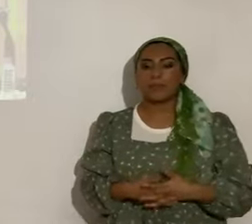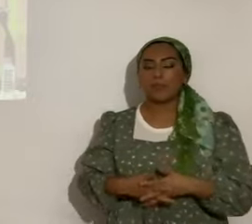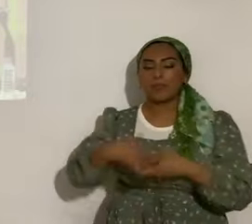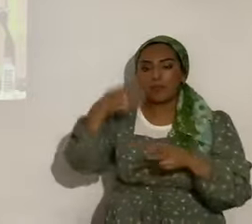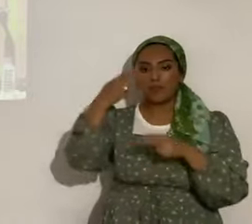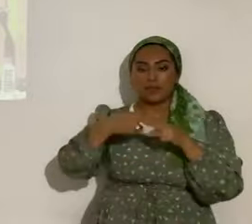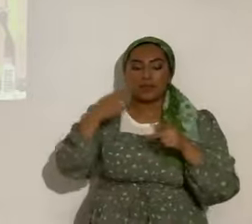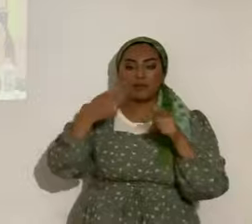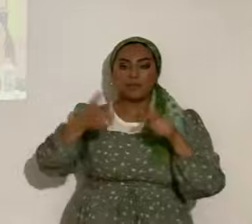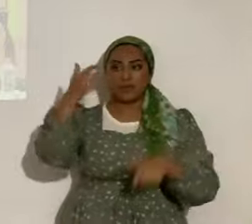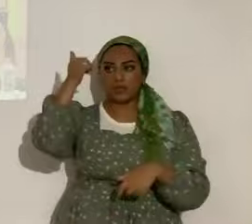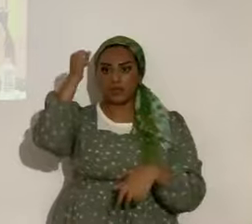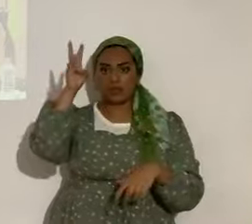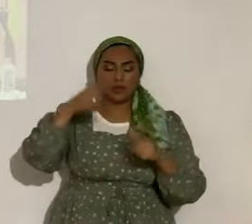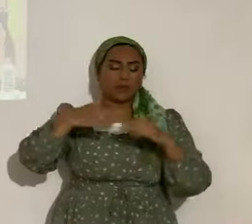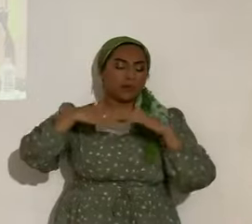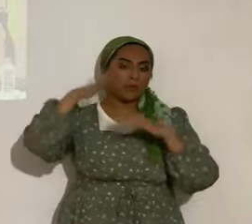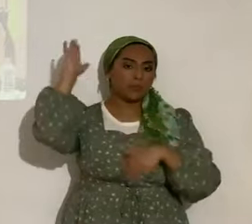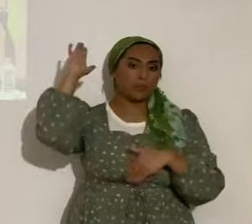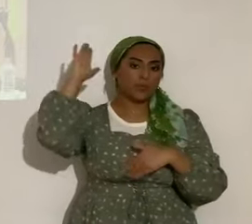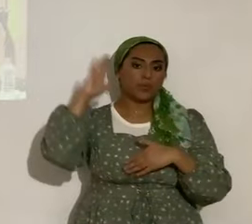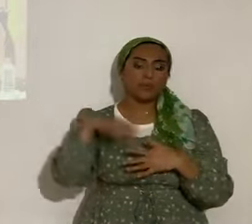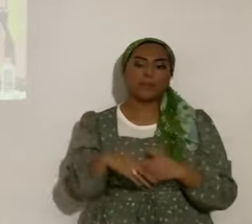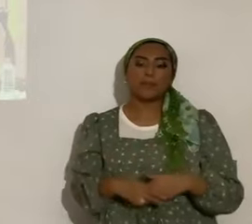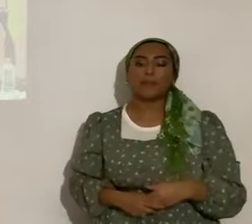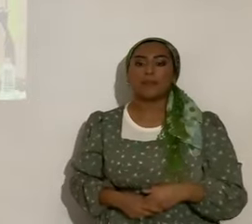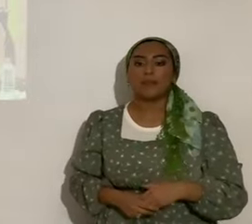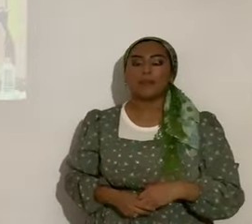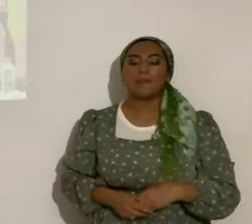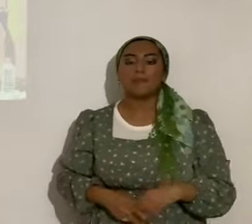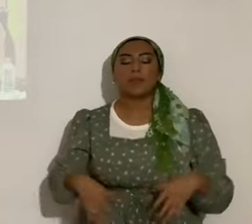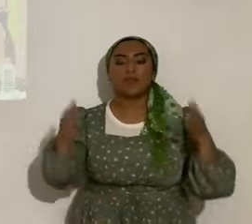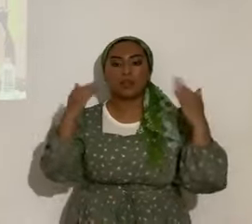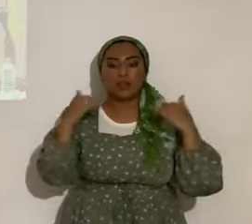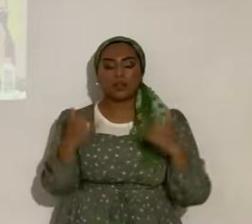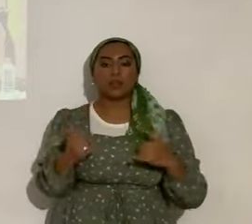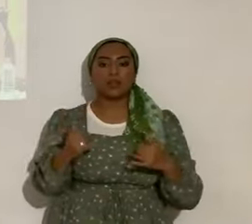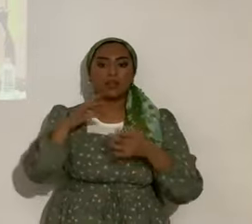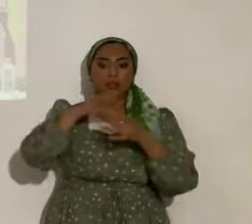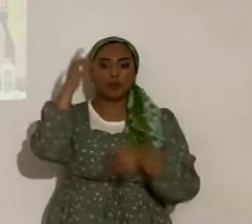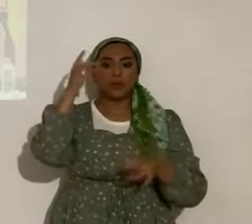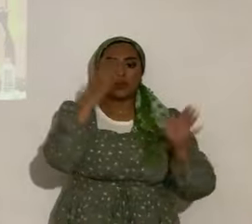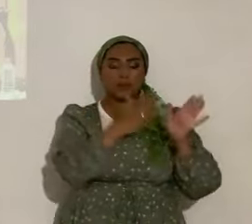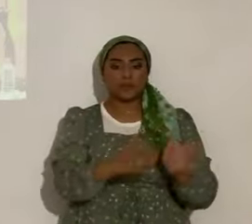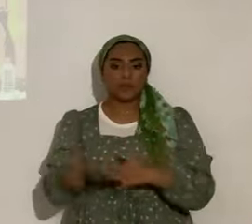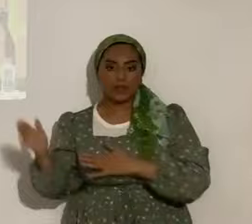de Yahshua, uff, es todo, amados. Ahora, en el plano espiritual,